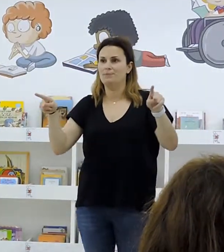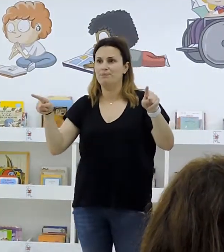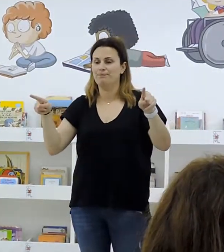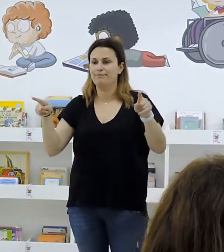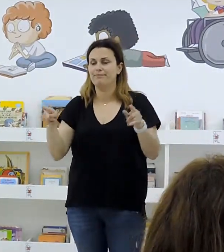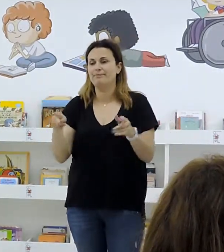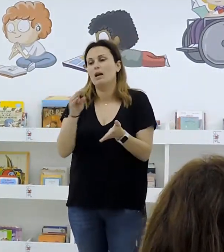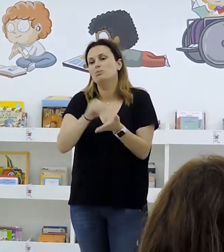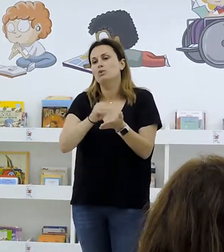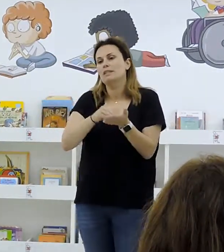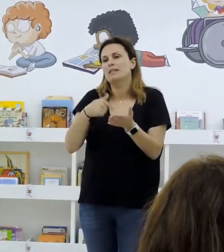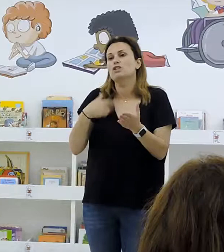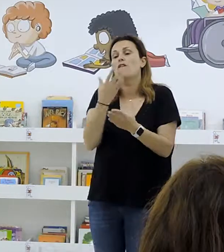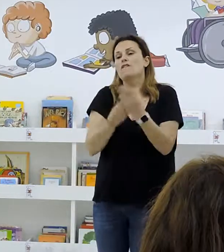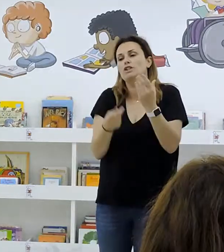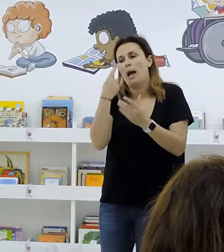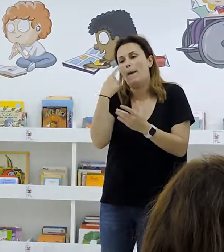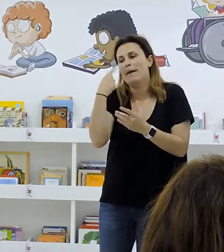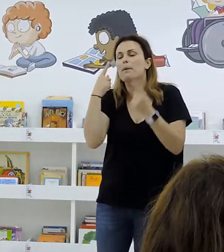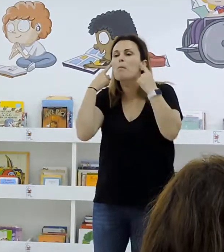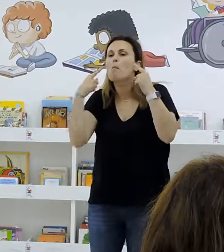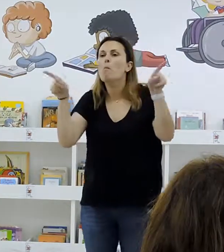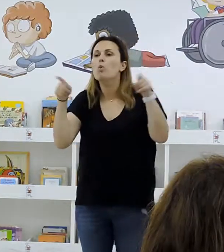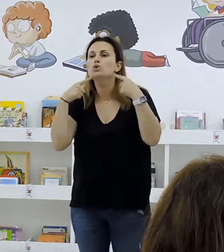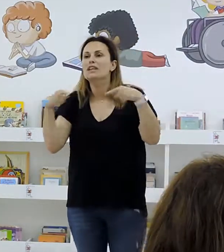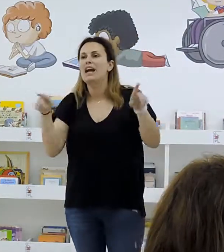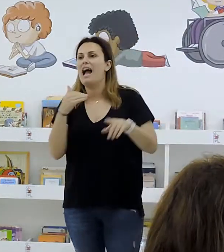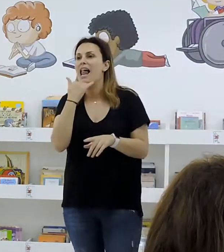atraganta, pero bueno, vamos a intentar. Vamos a